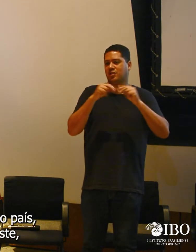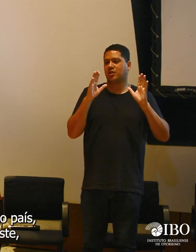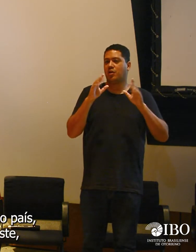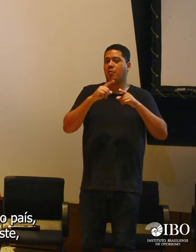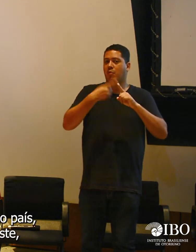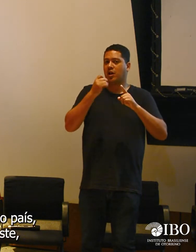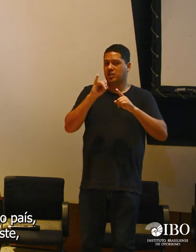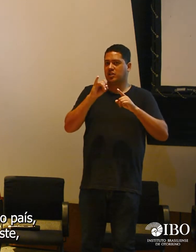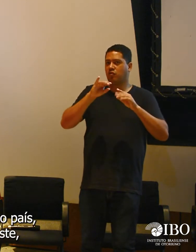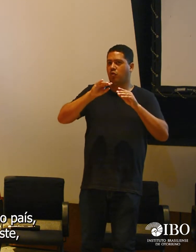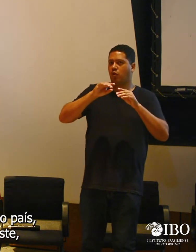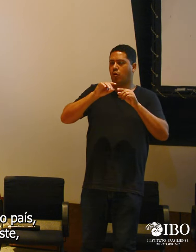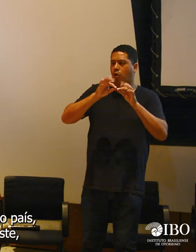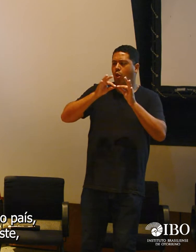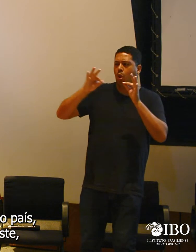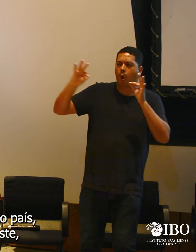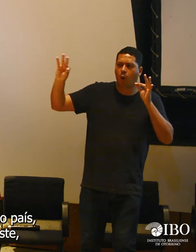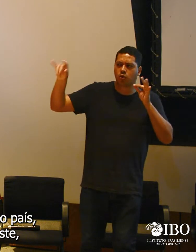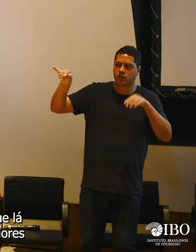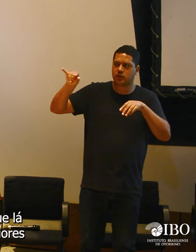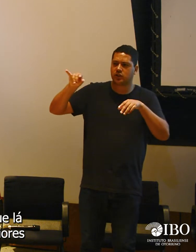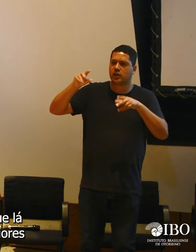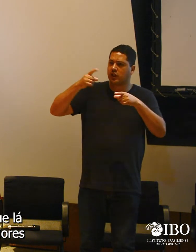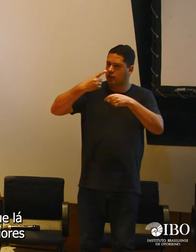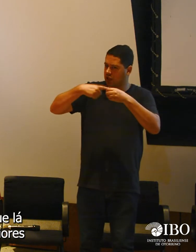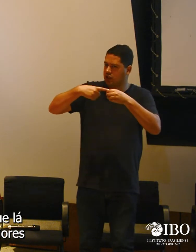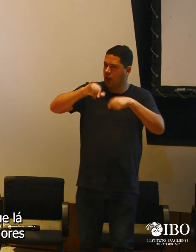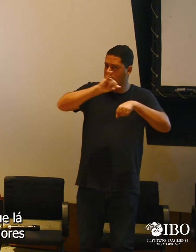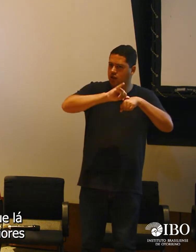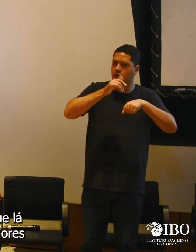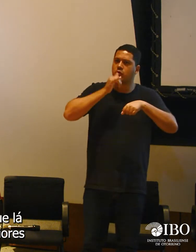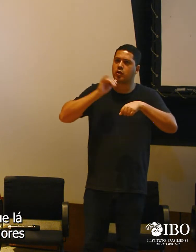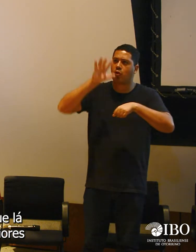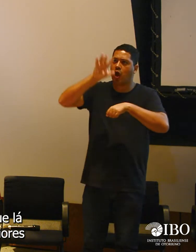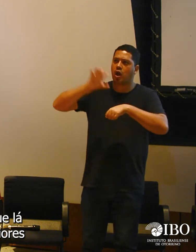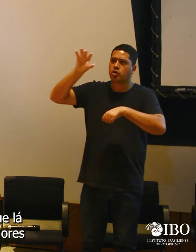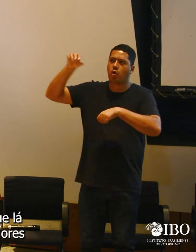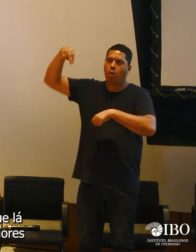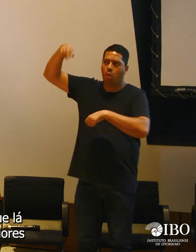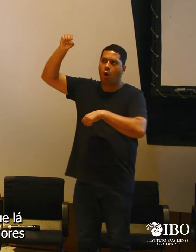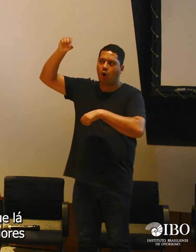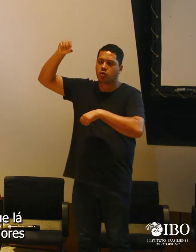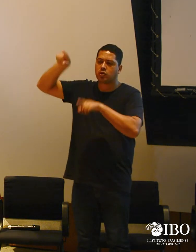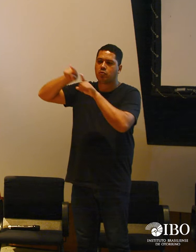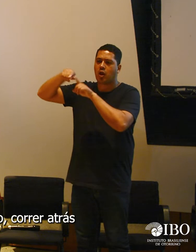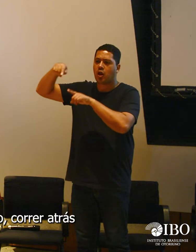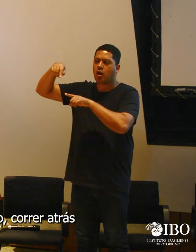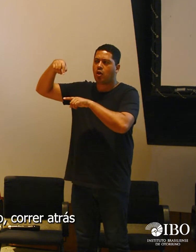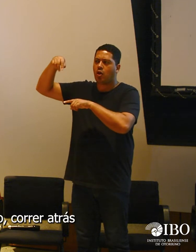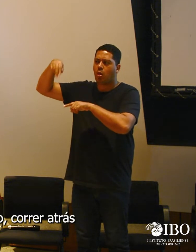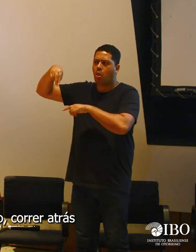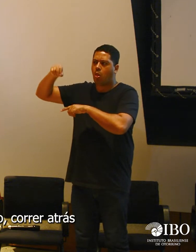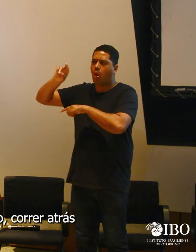o interior do nosso país, na região norte, nordeste, a gente vai entender que lá as taxas são ainda inferiores. Então